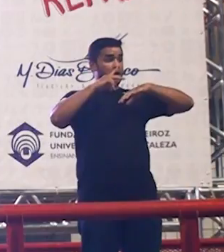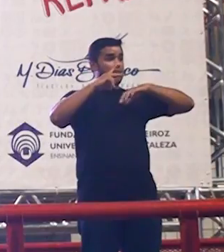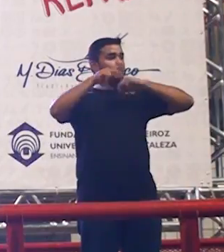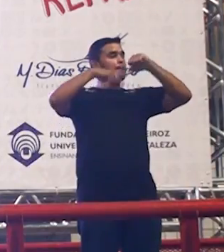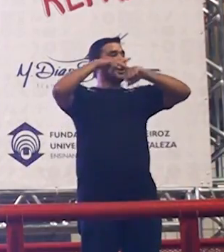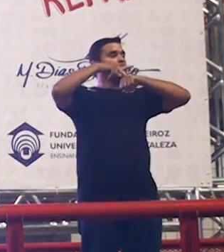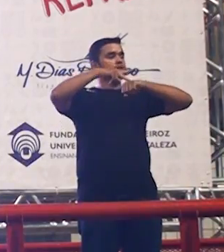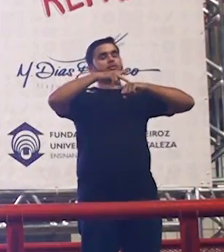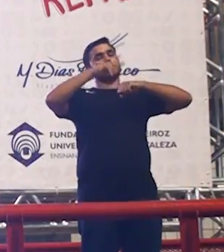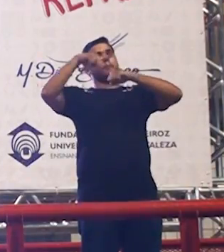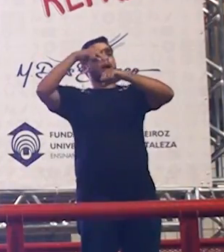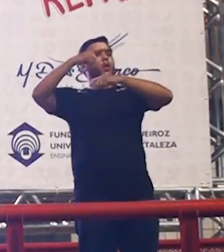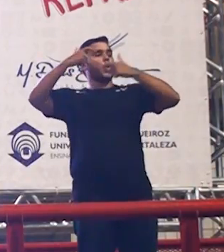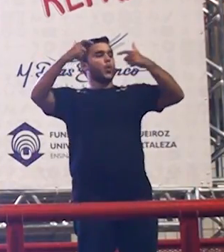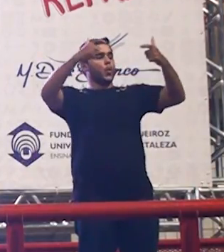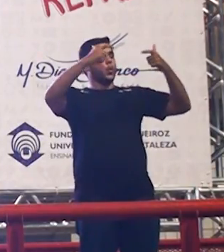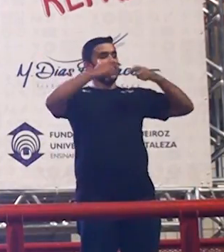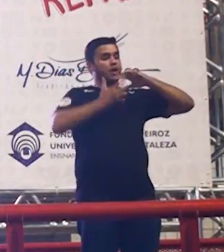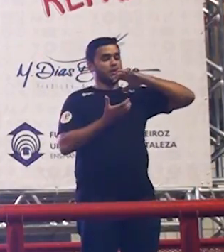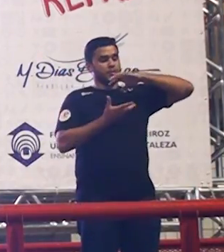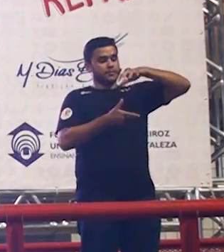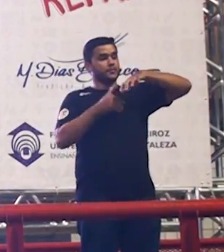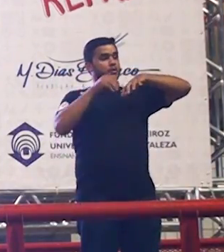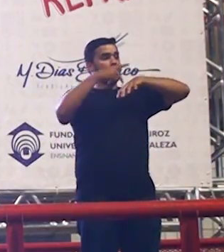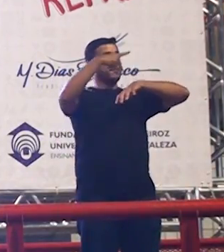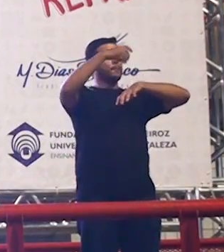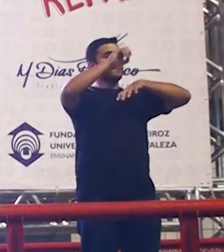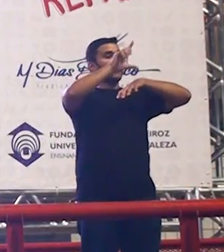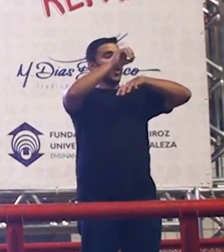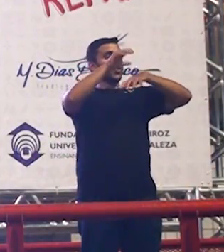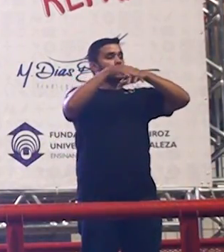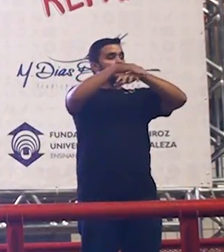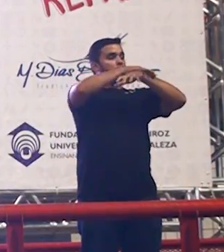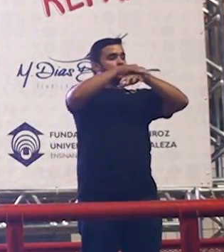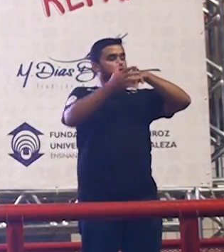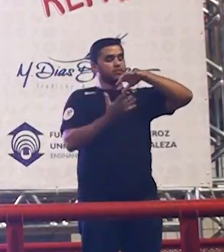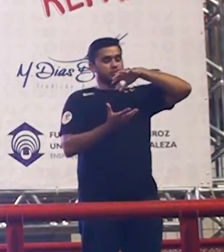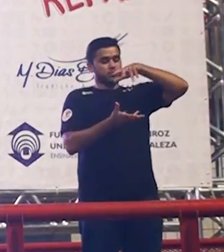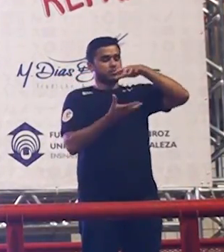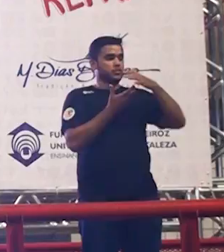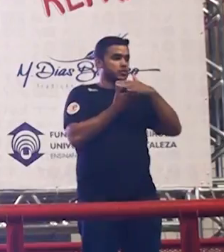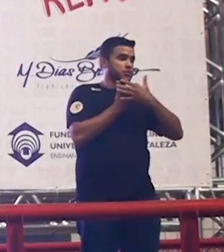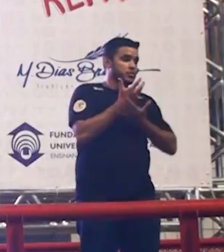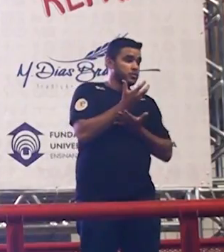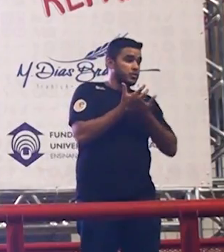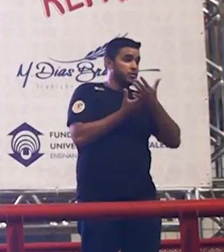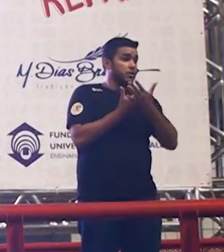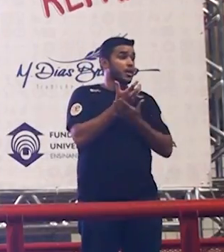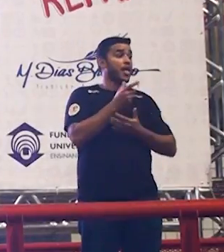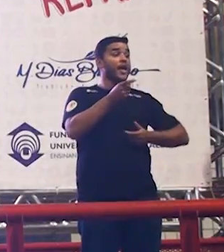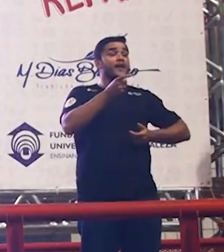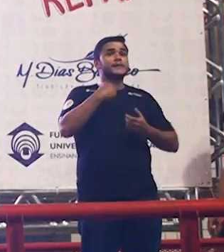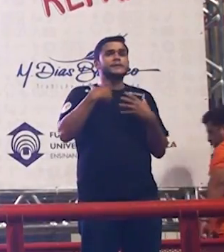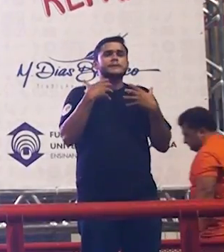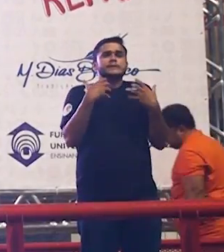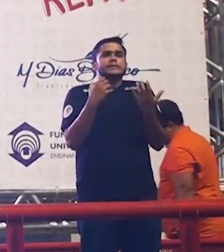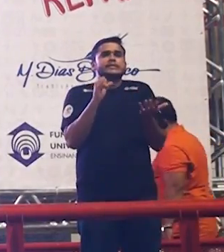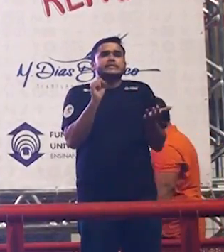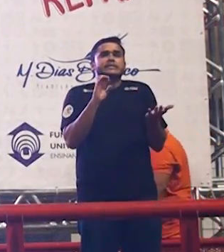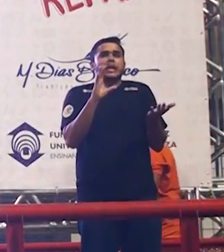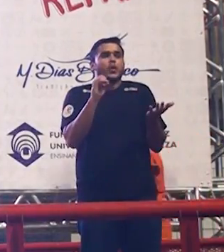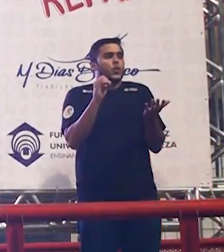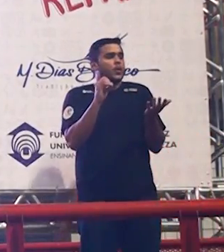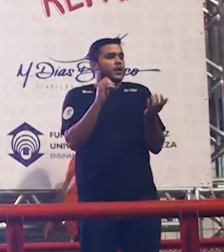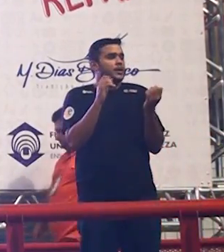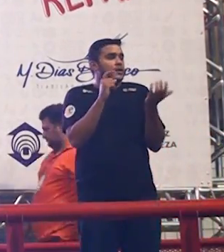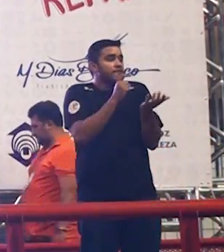seco. Nos polos, o ar é frio e seco. Se eu diminuo a latitude, estou perto do Equador. Se eu estou